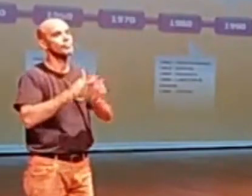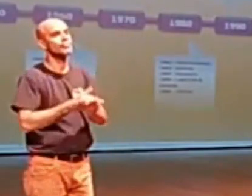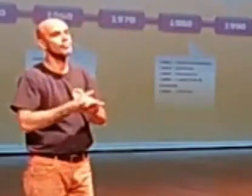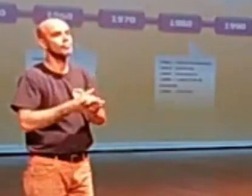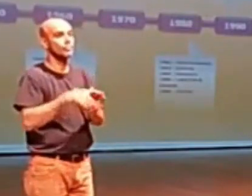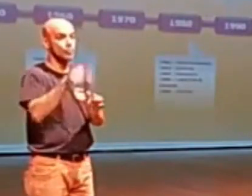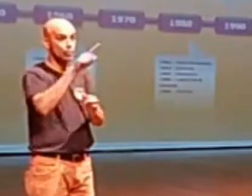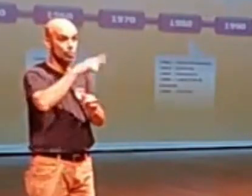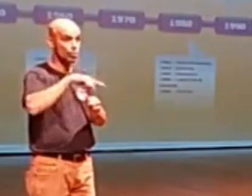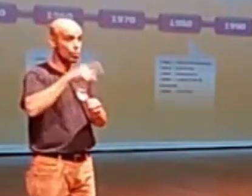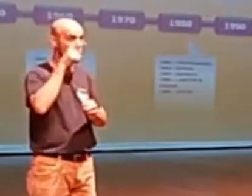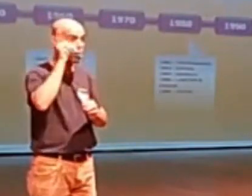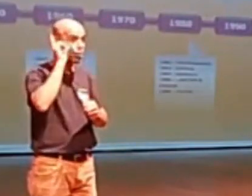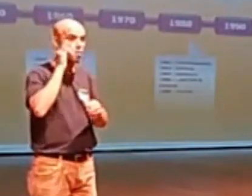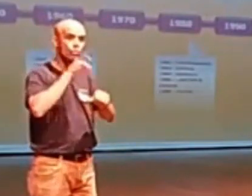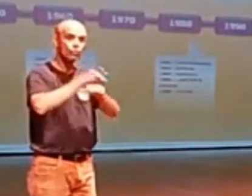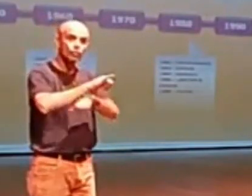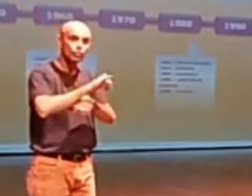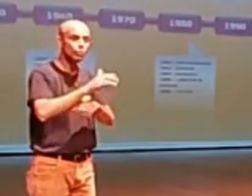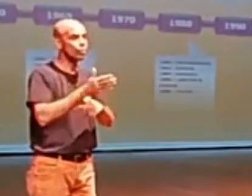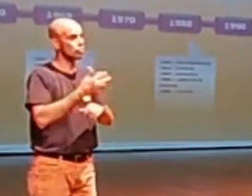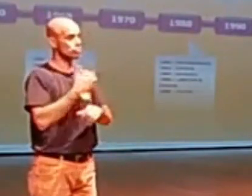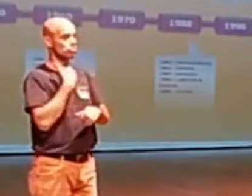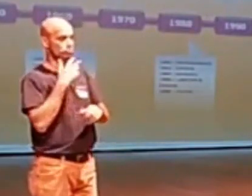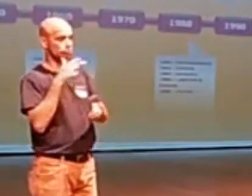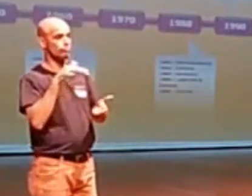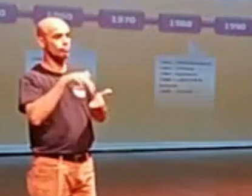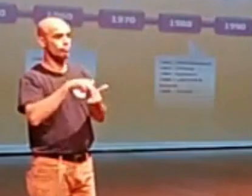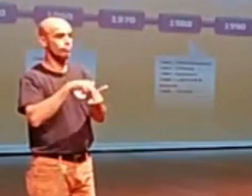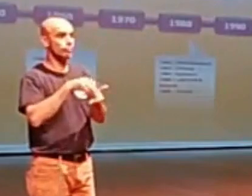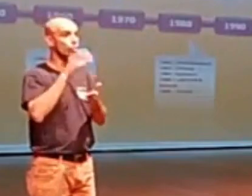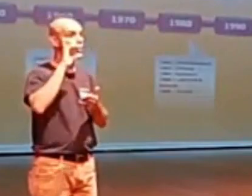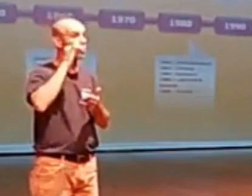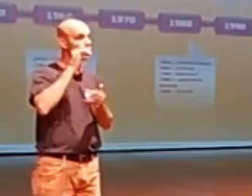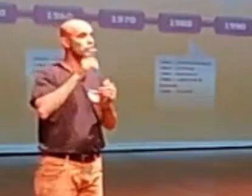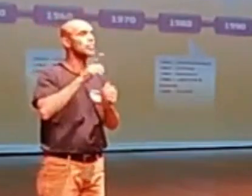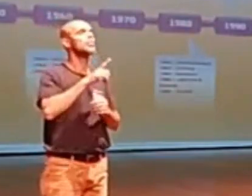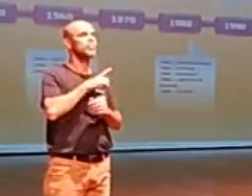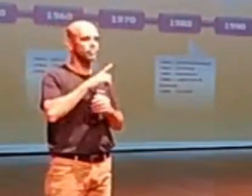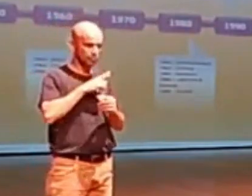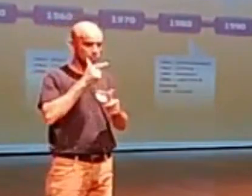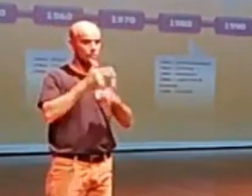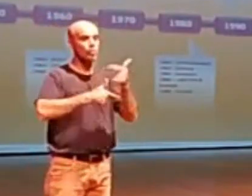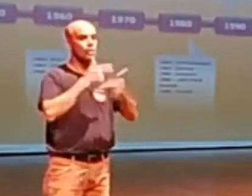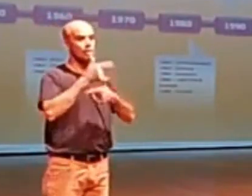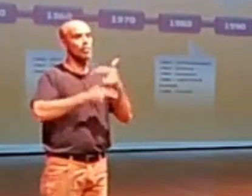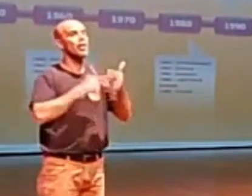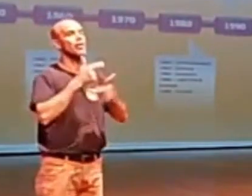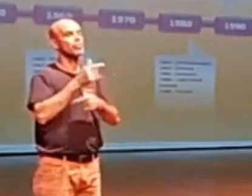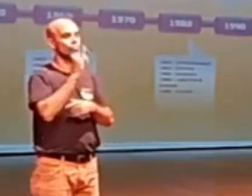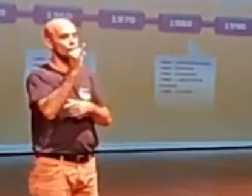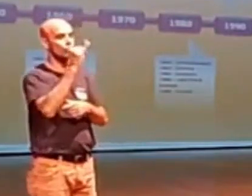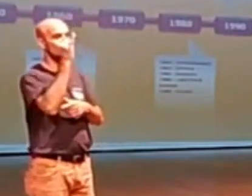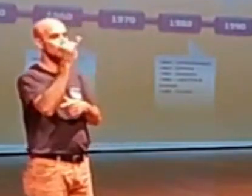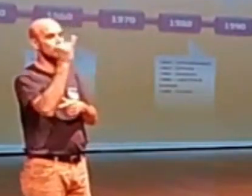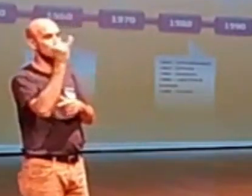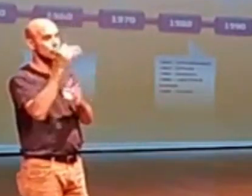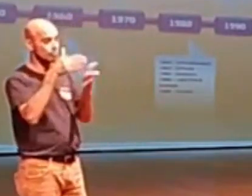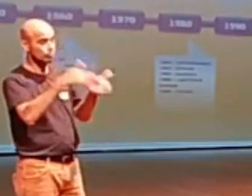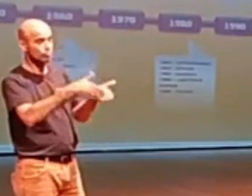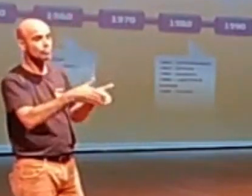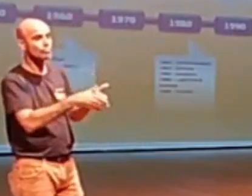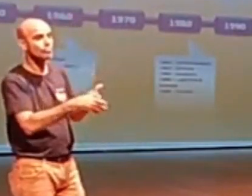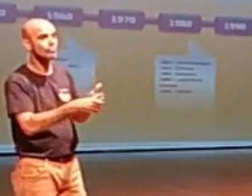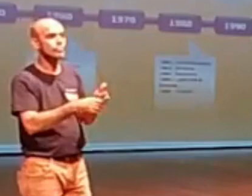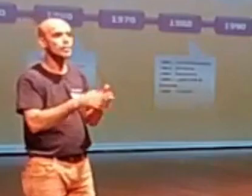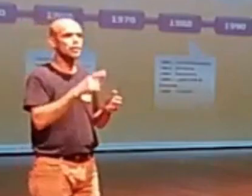não estava presente ontem, mas eu falei, na ciência também tem trabalhos que são mais ou menos, é importante a gente ter